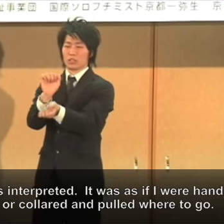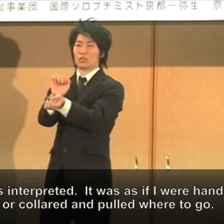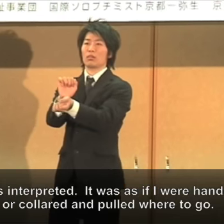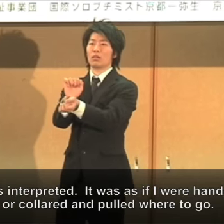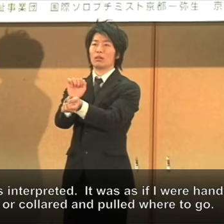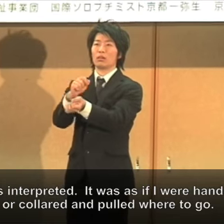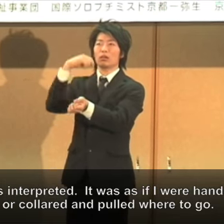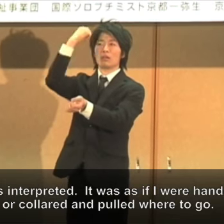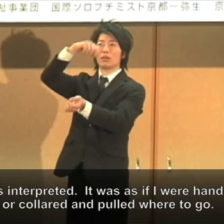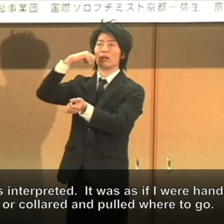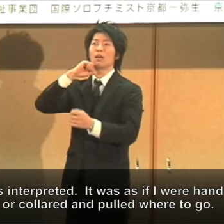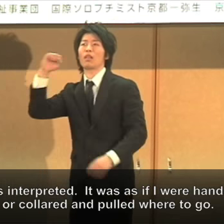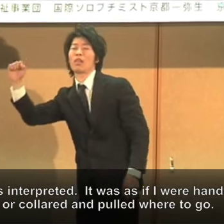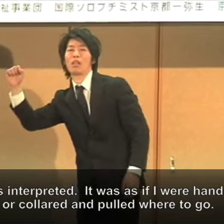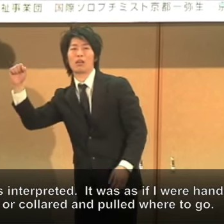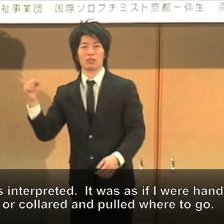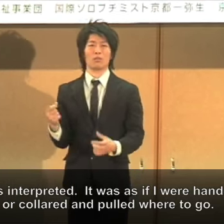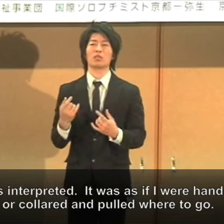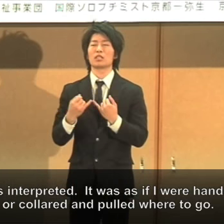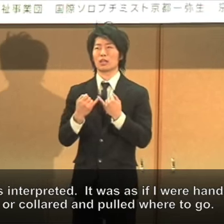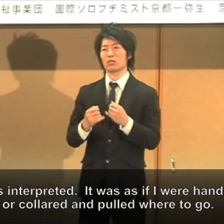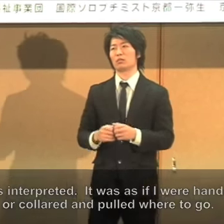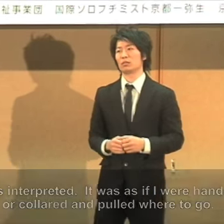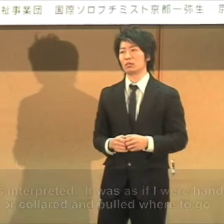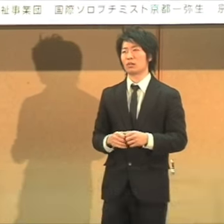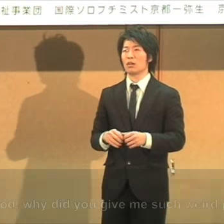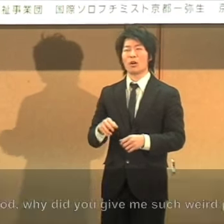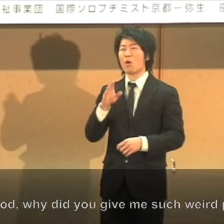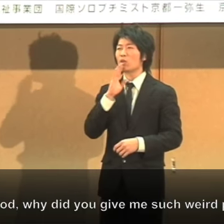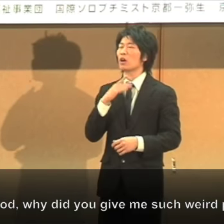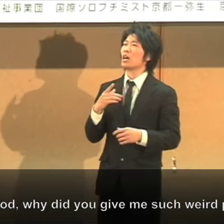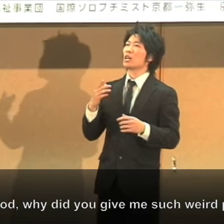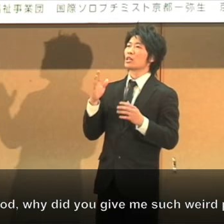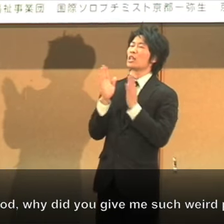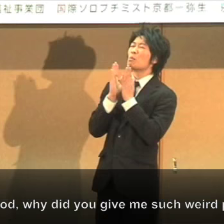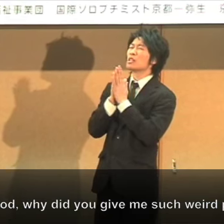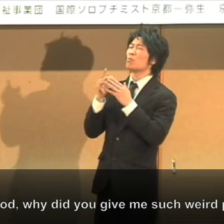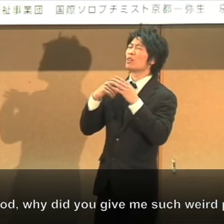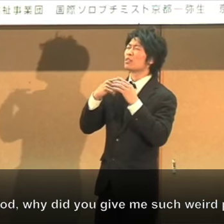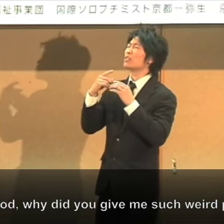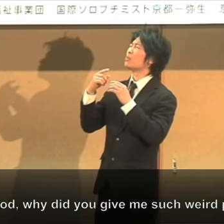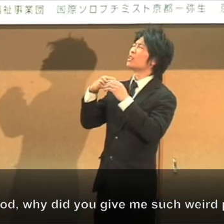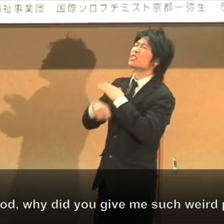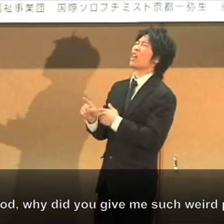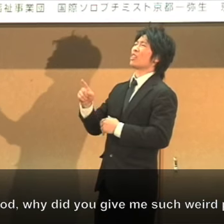鎖というのに縛られているようなものでした。本当に神様がなぜ